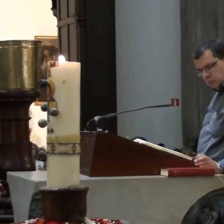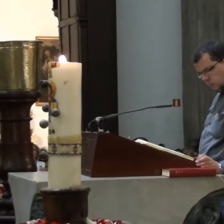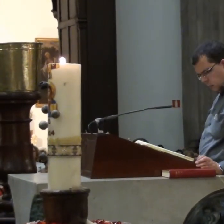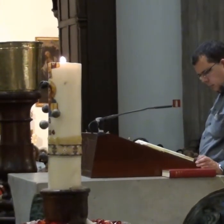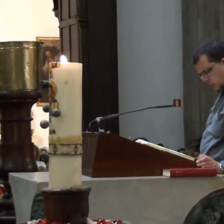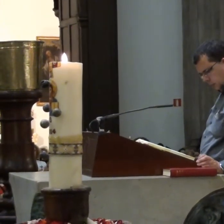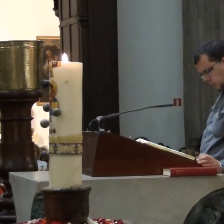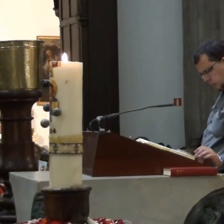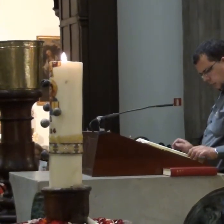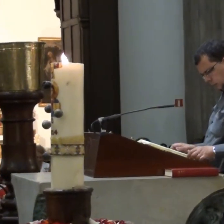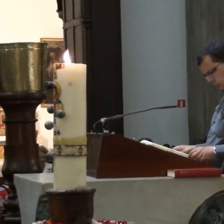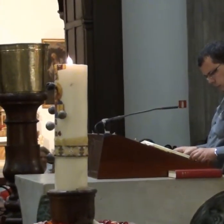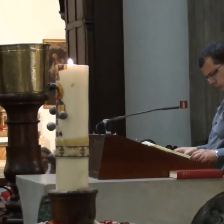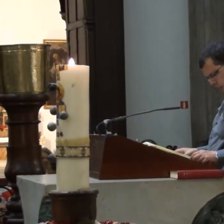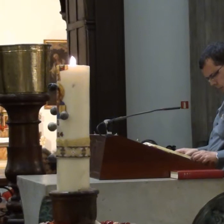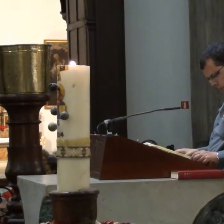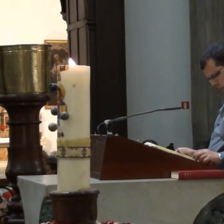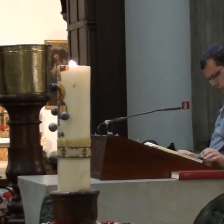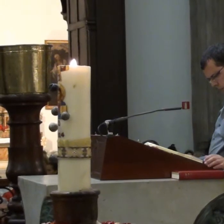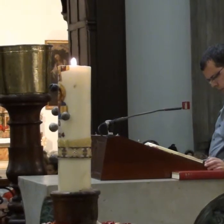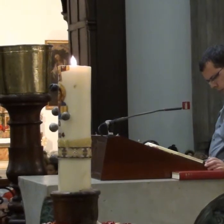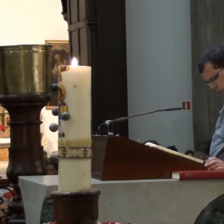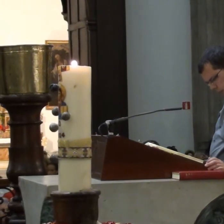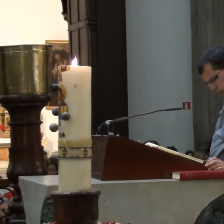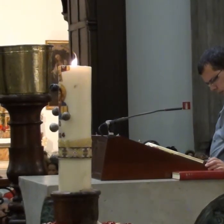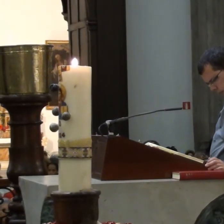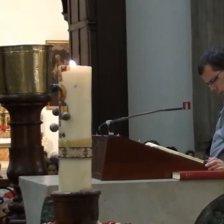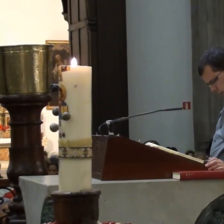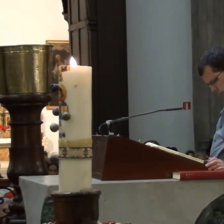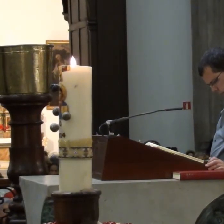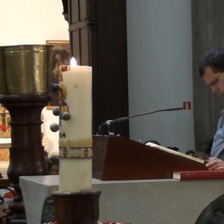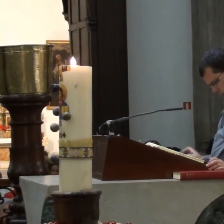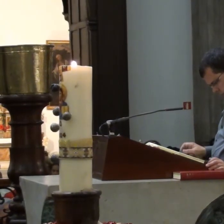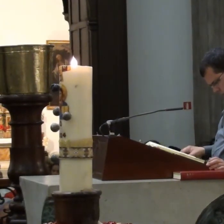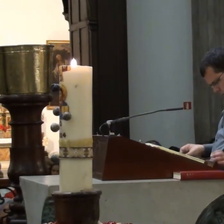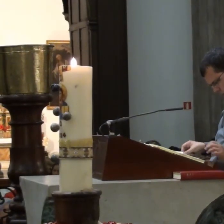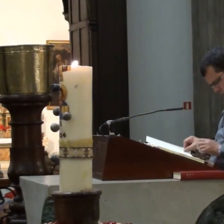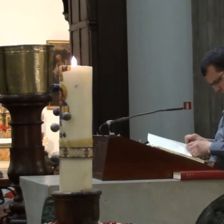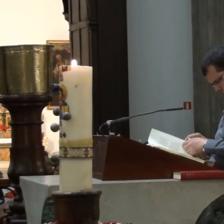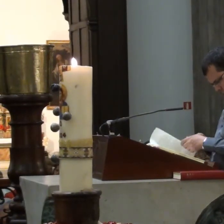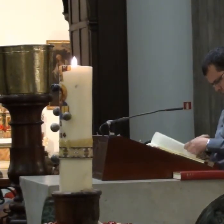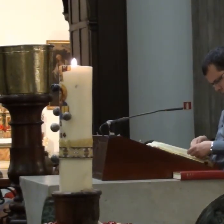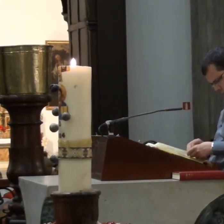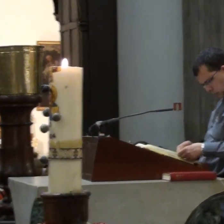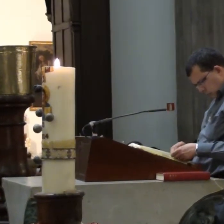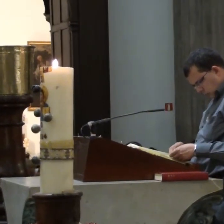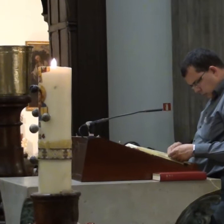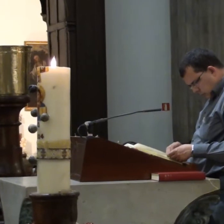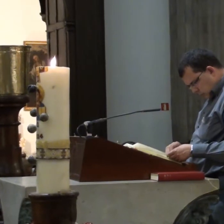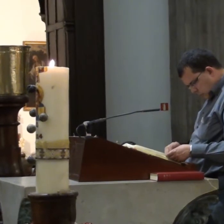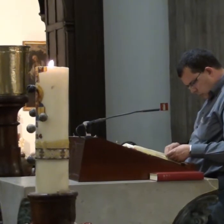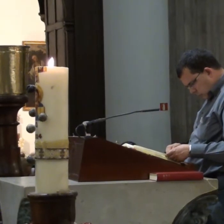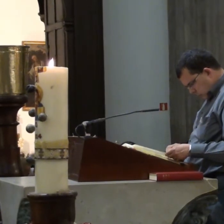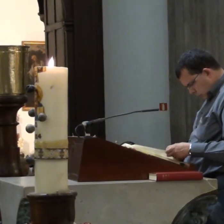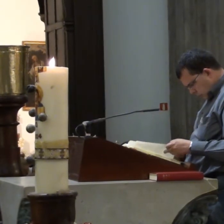el espíritu es quien fortalece a los discípulos ilumina su fe pone palabras de vida en sus bocas y